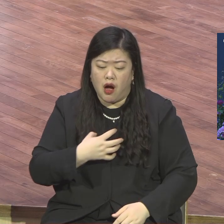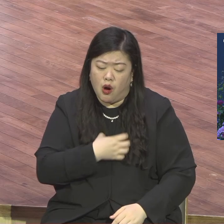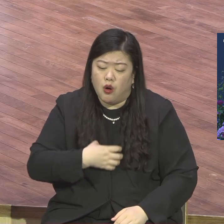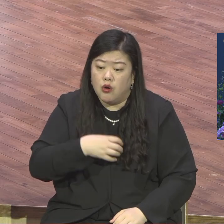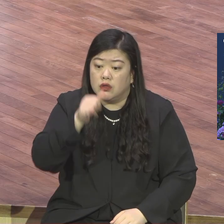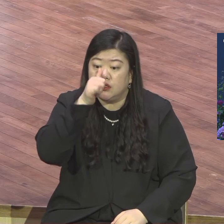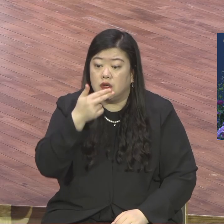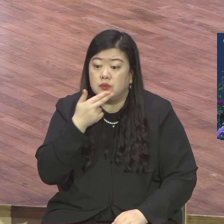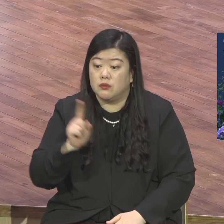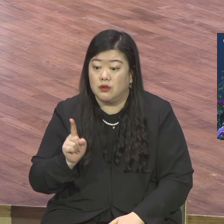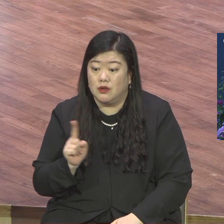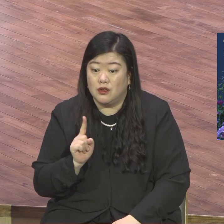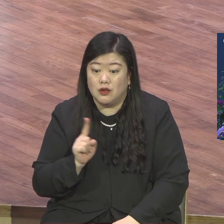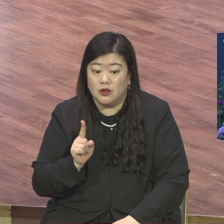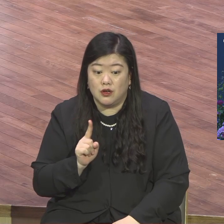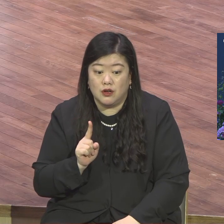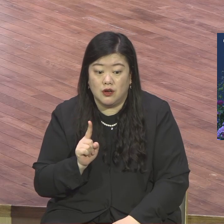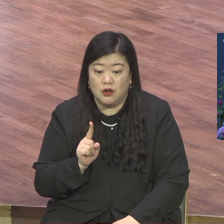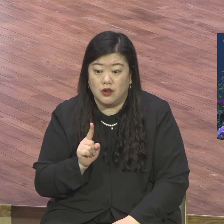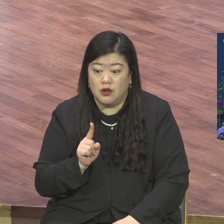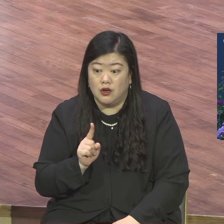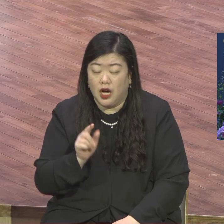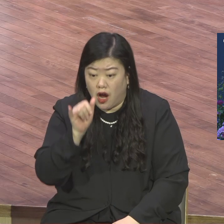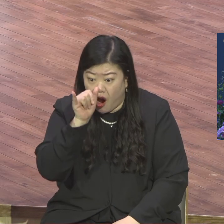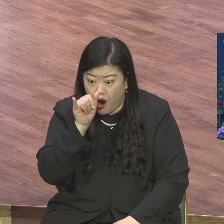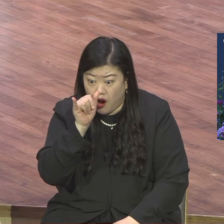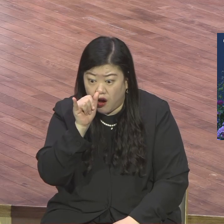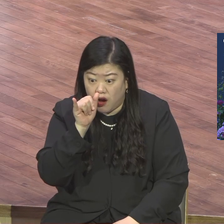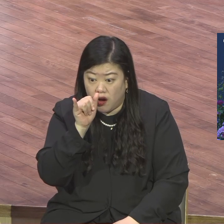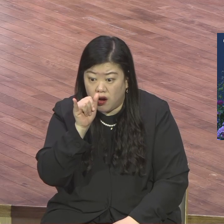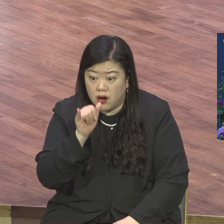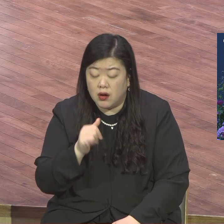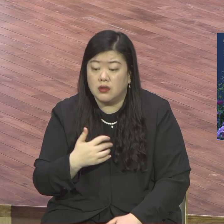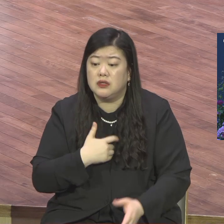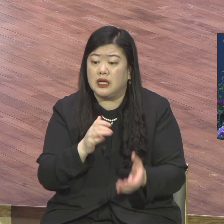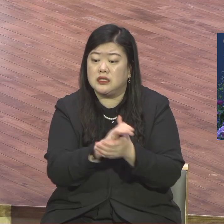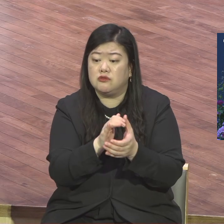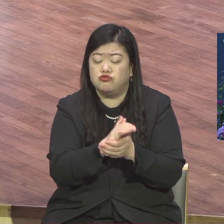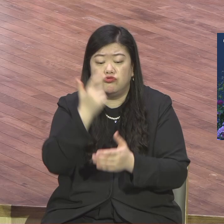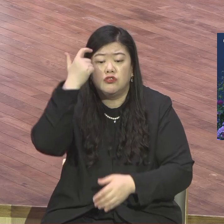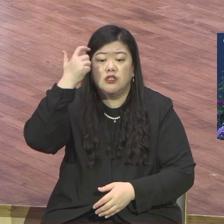무슨 말입니까? 지금 옆에 불신 영혼이 죽어가고 있는데